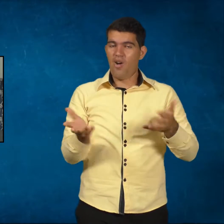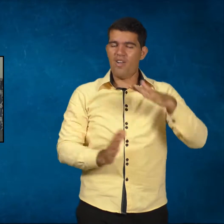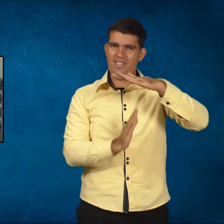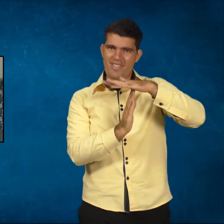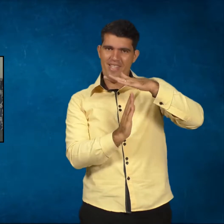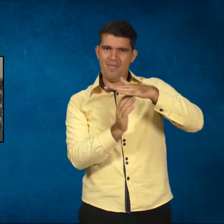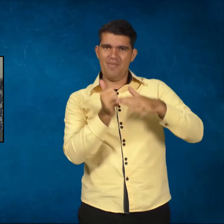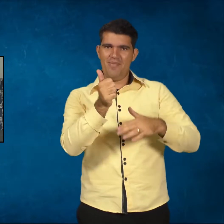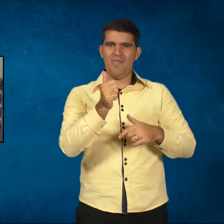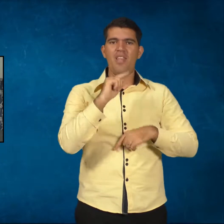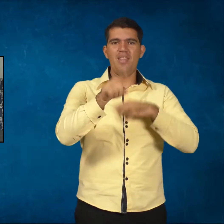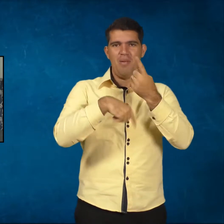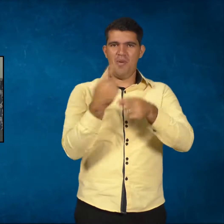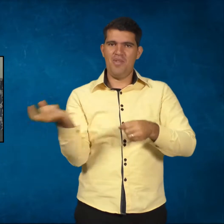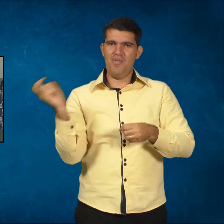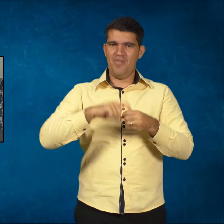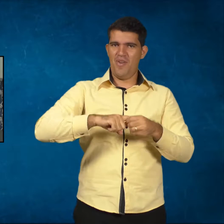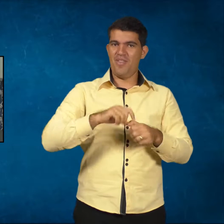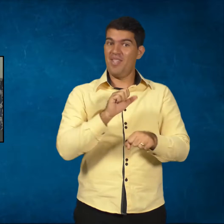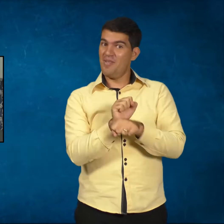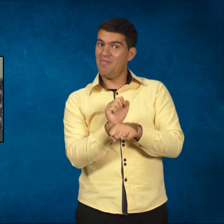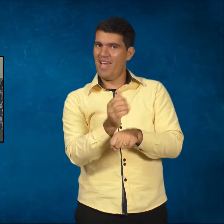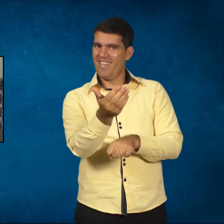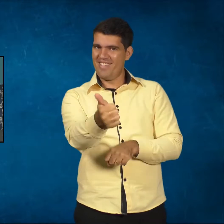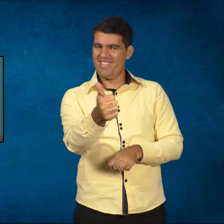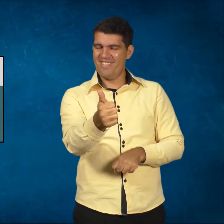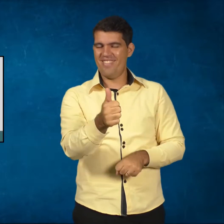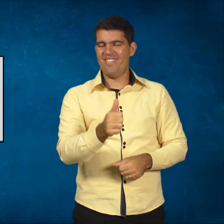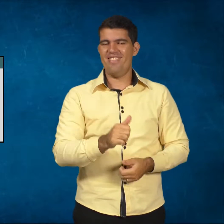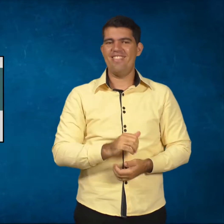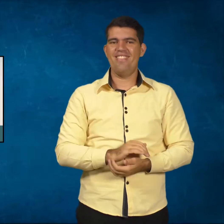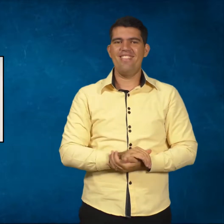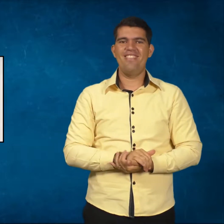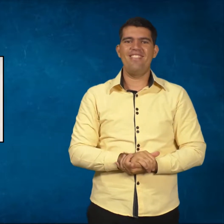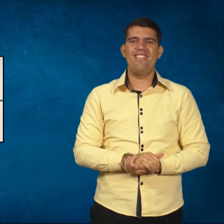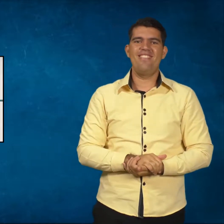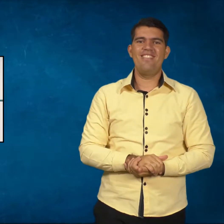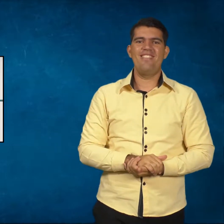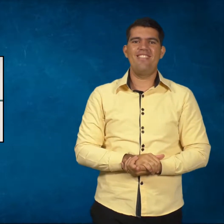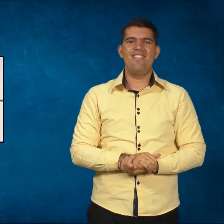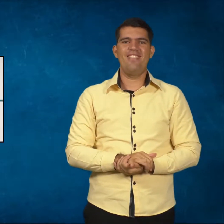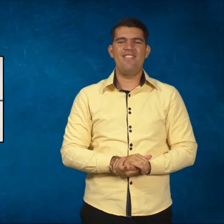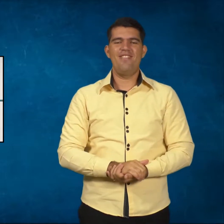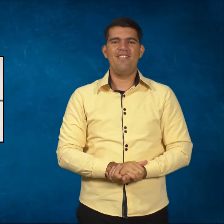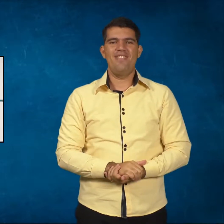breve intervalo. O Linha do Tempo volta já já. Fique aí, rapidinho.